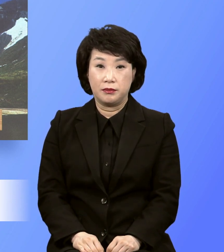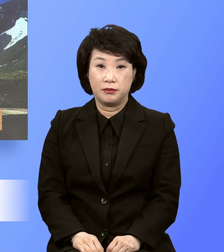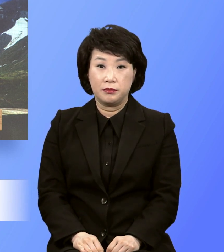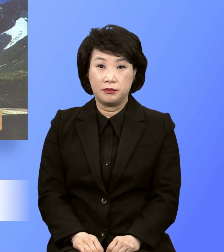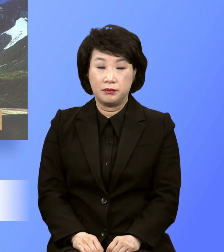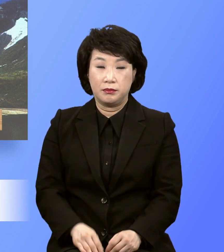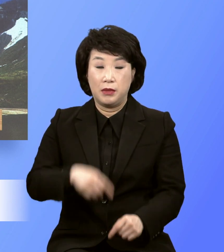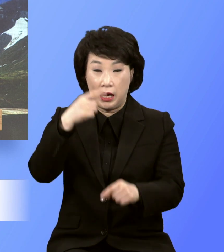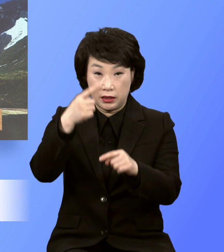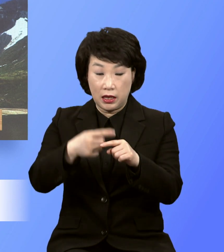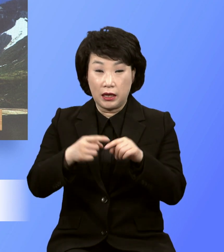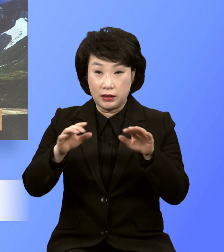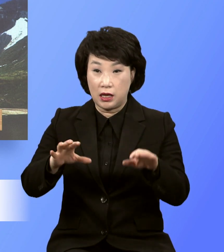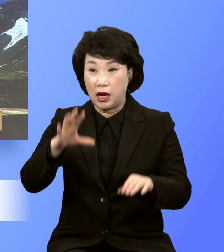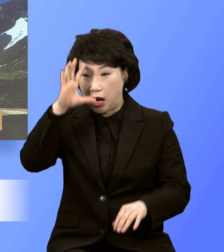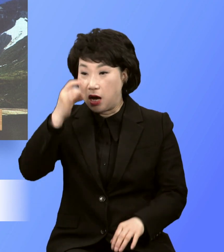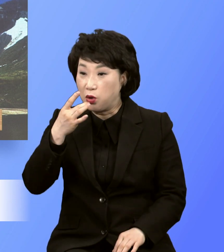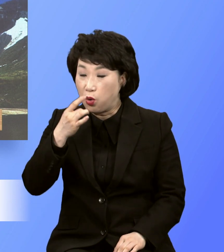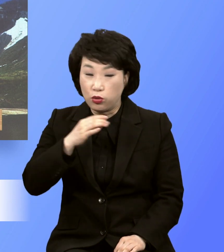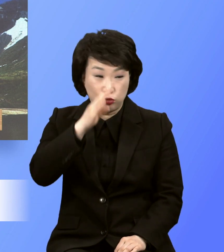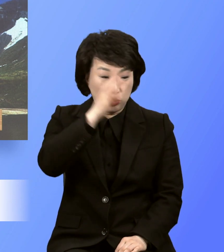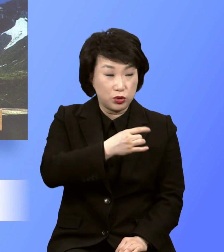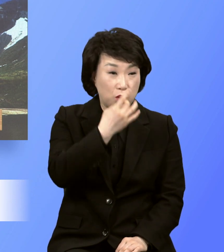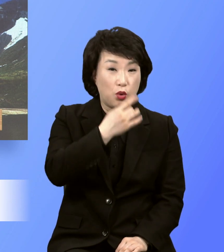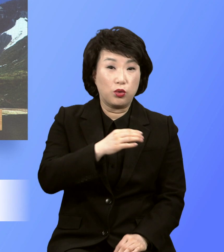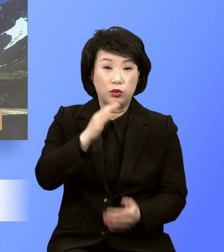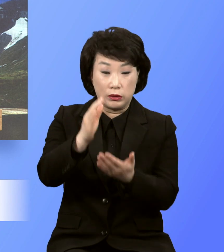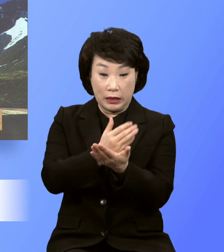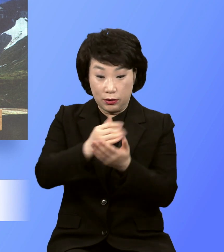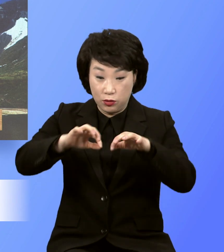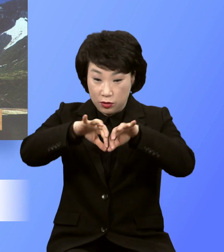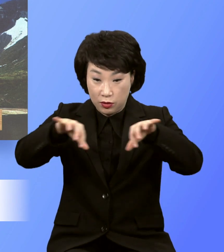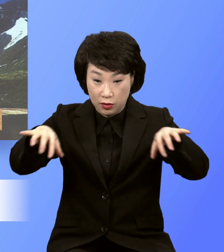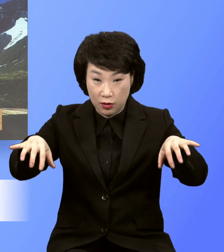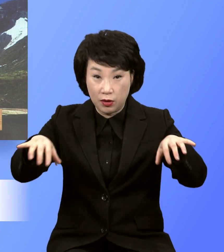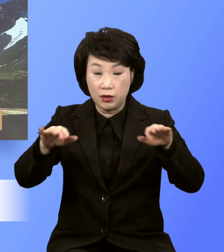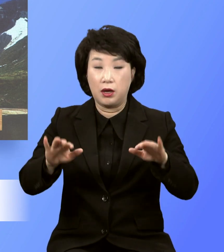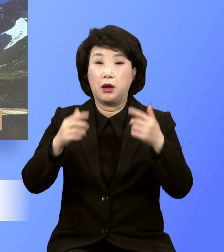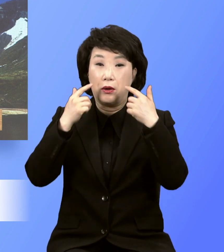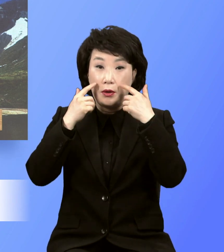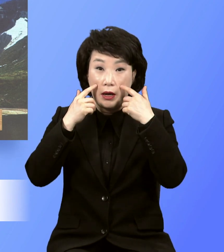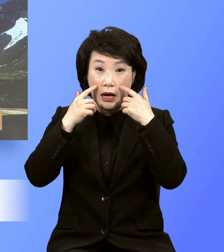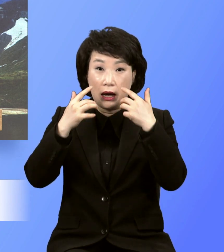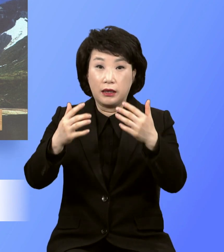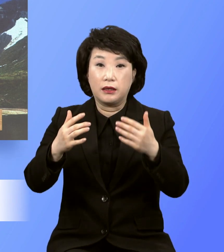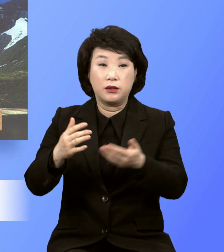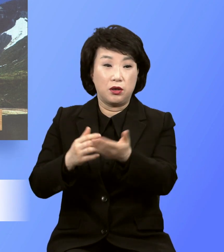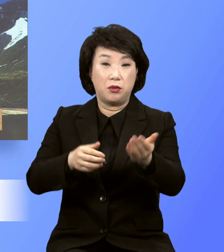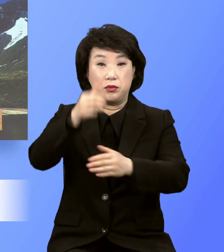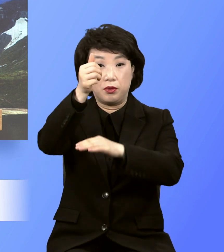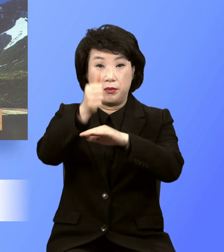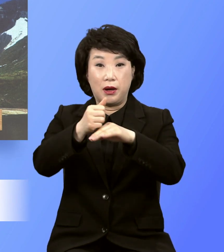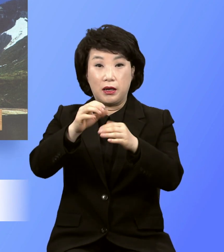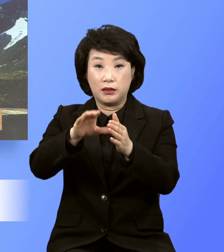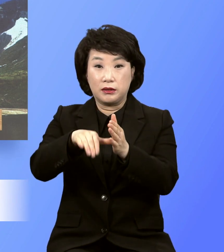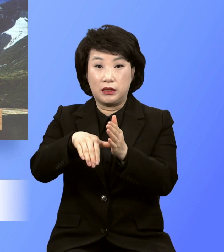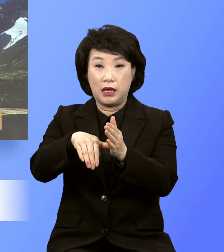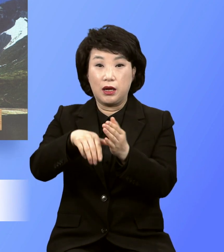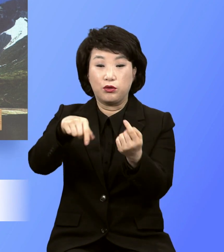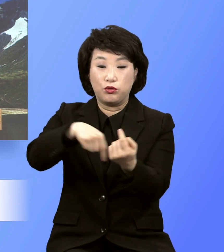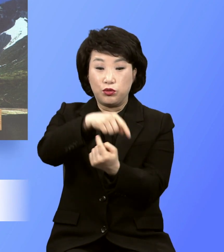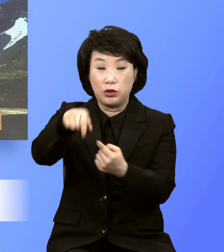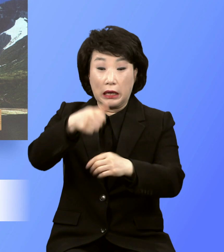마땅히 알곡과 쭉정이를 가리듯이 확실하게 최후의